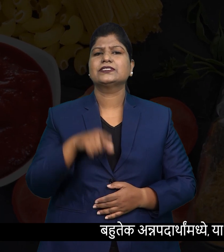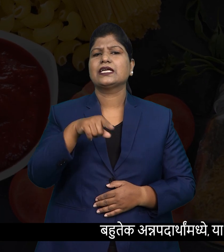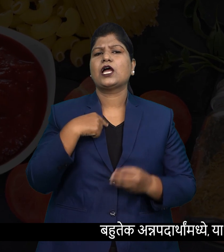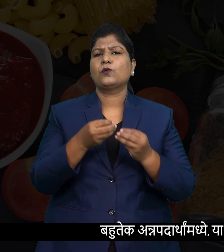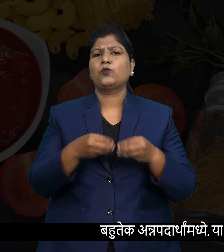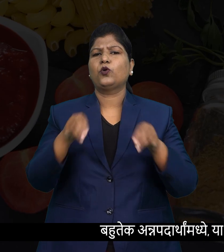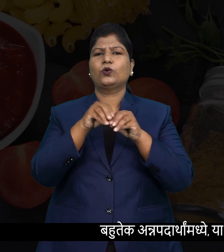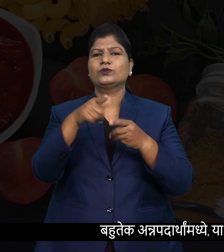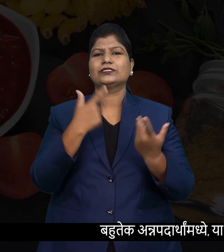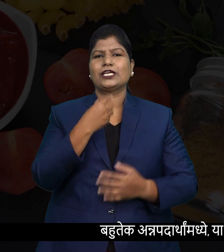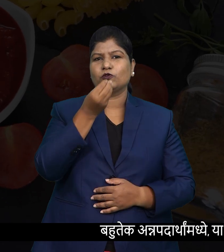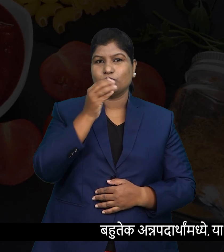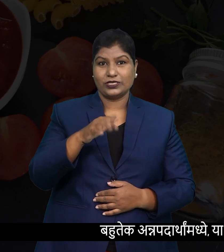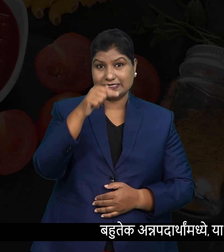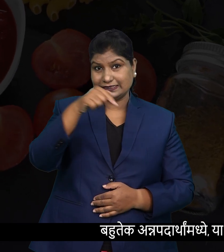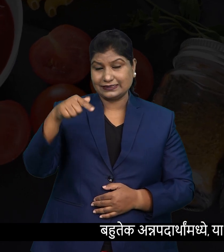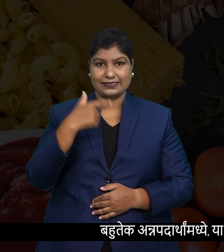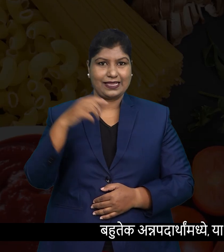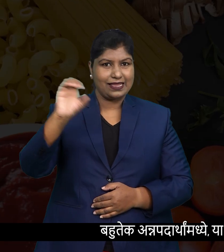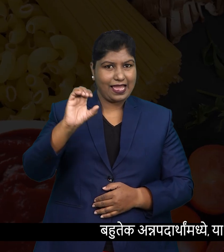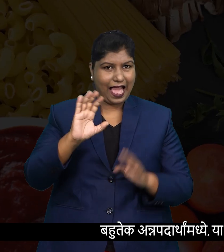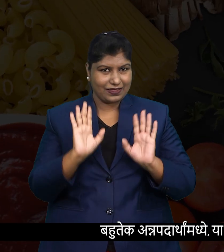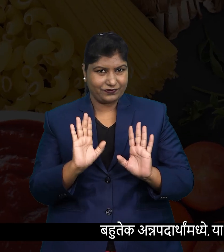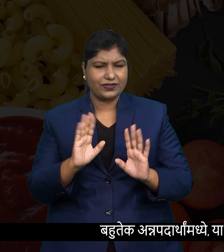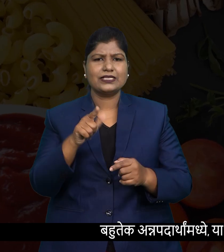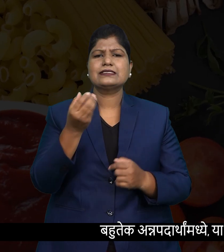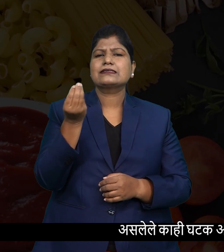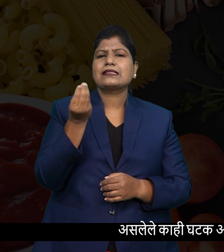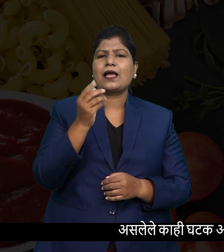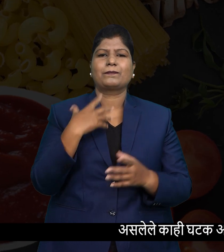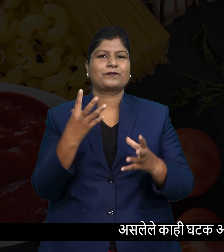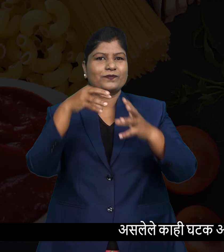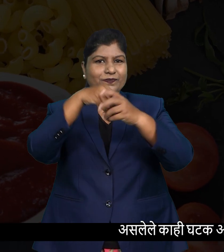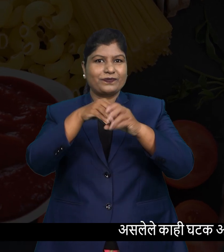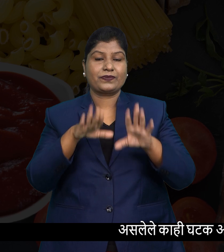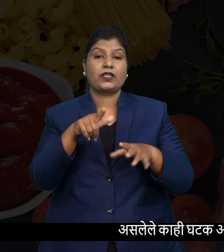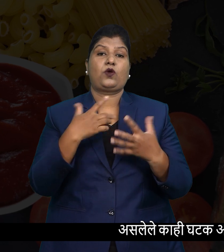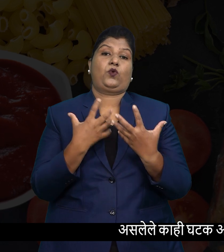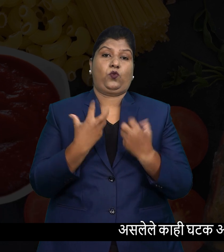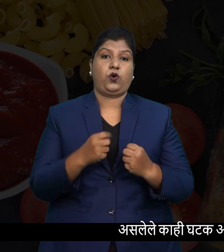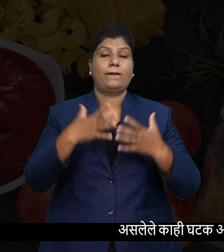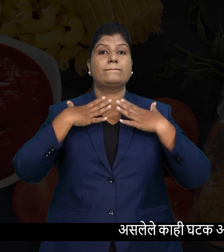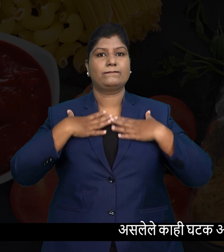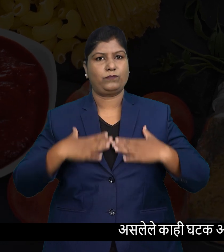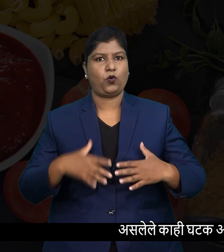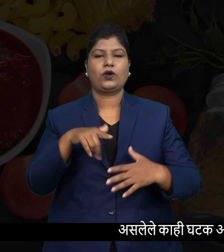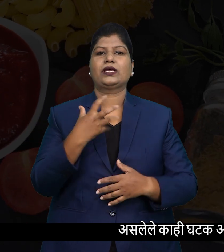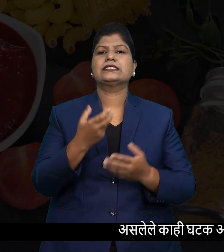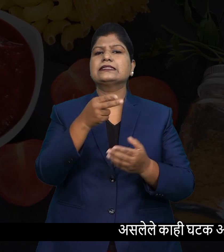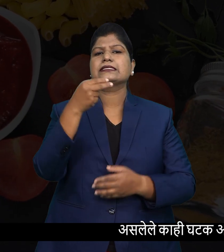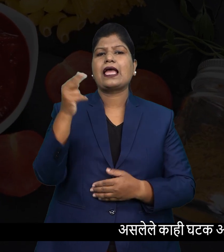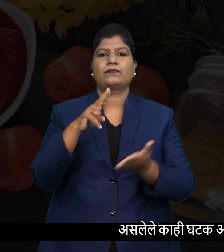बहुतेक अन्नपदार्थांमध्ये या घटकांमध्ये आपल्या शरीराला आवश्यक असलेले काही घटक असतात,